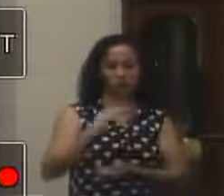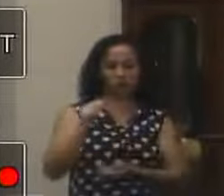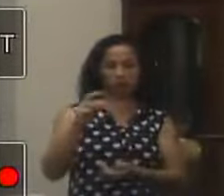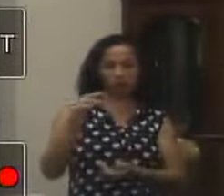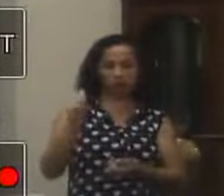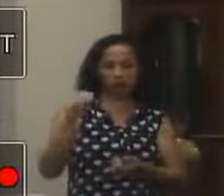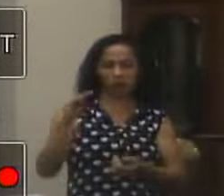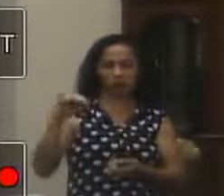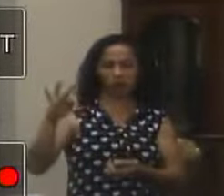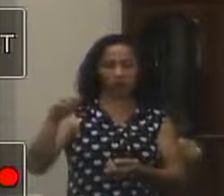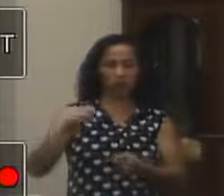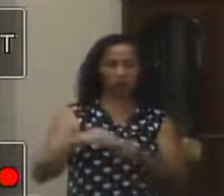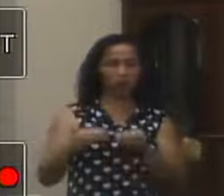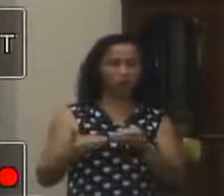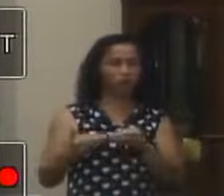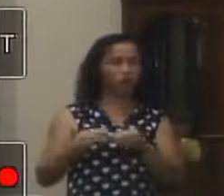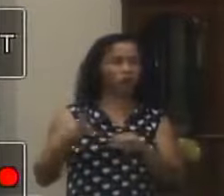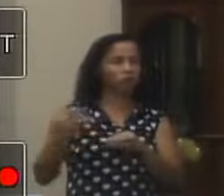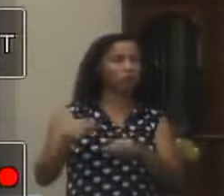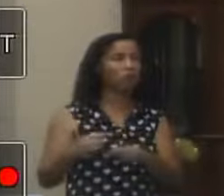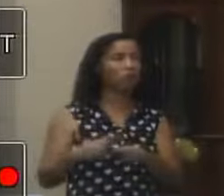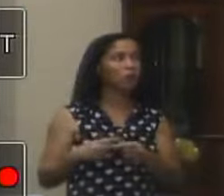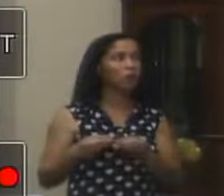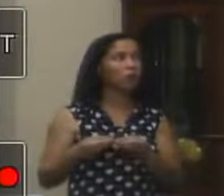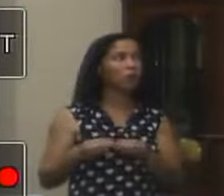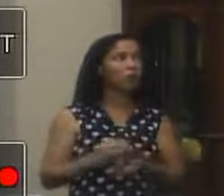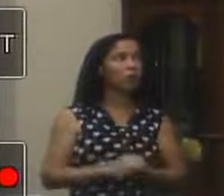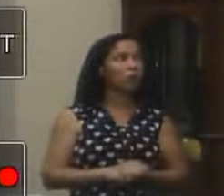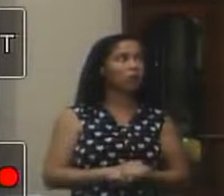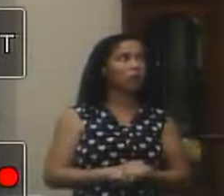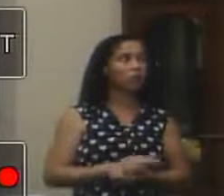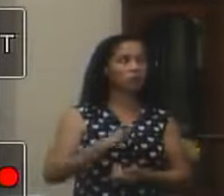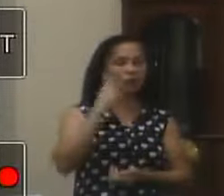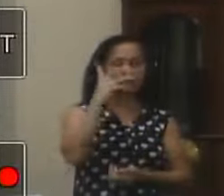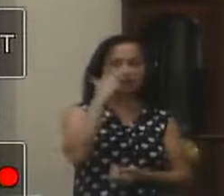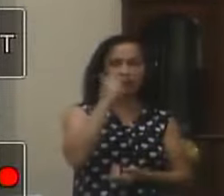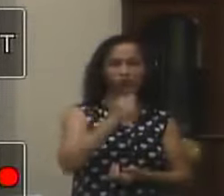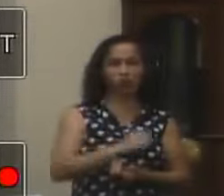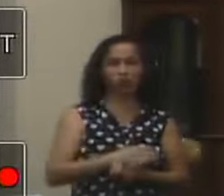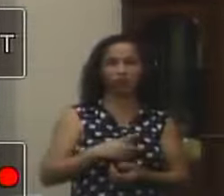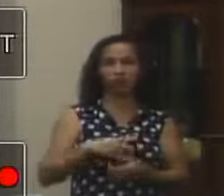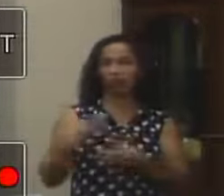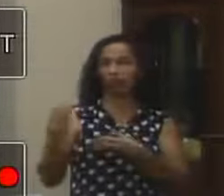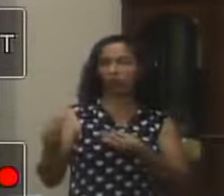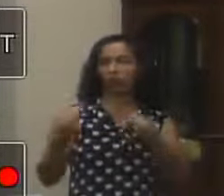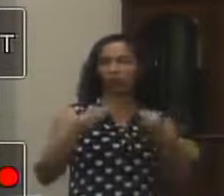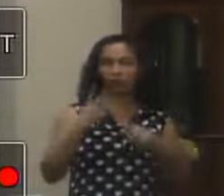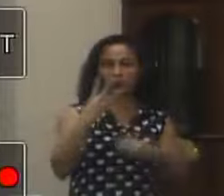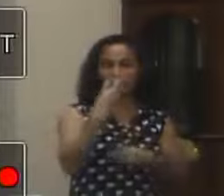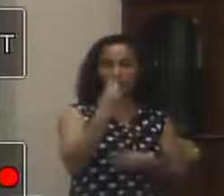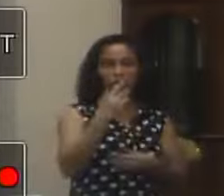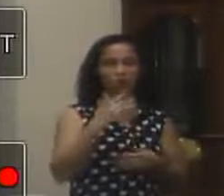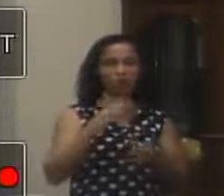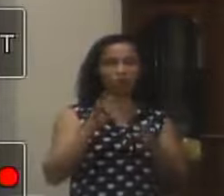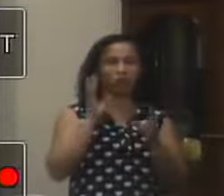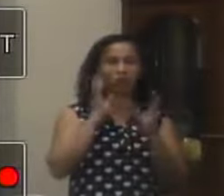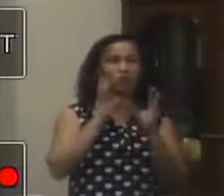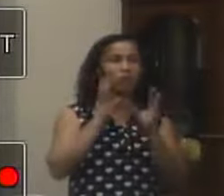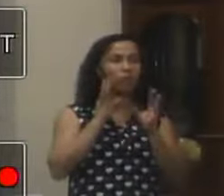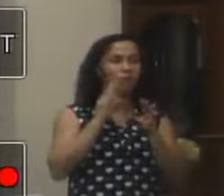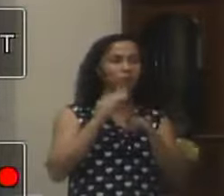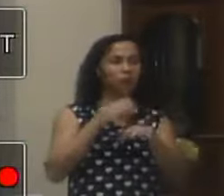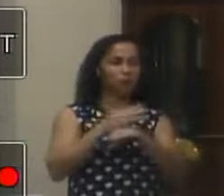até lá no frigorífico, Espala 1 em São José. Está linda a UBS, eu recebi as fotos aqui no meu zap, ali a Soraya me mandou,